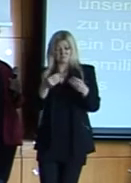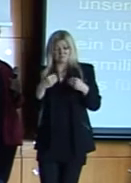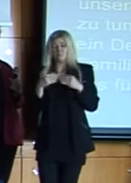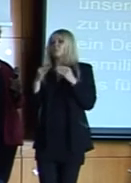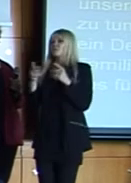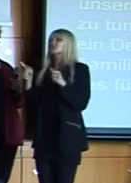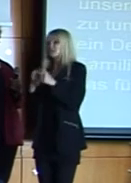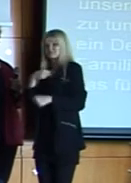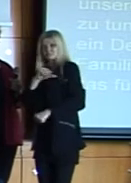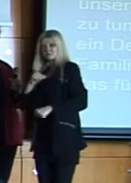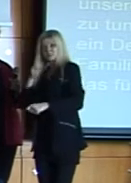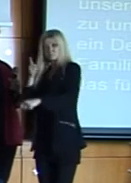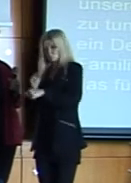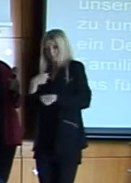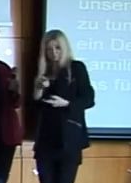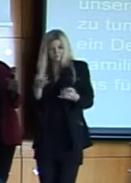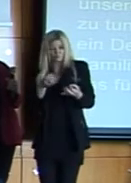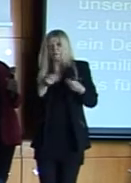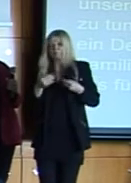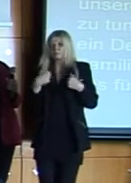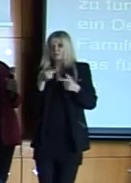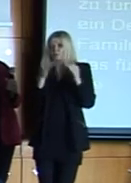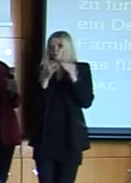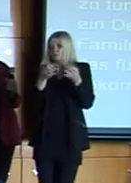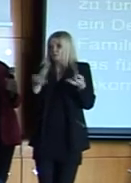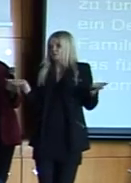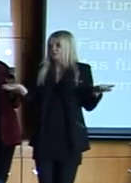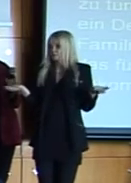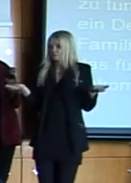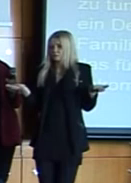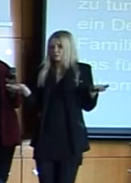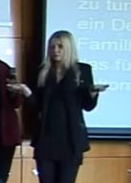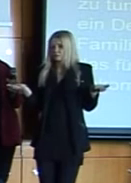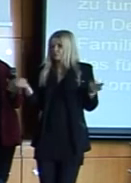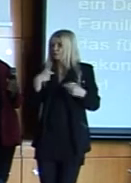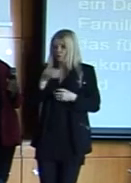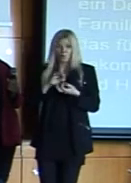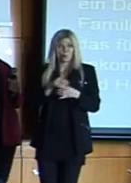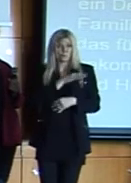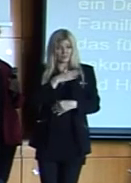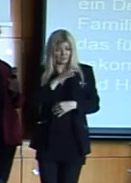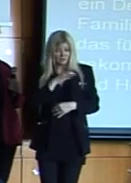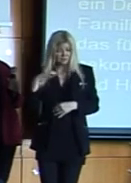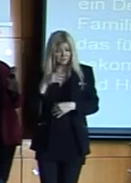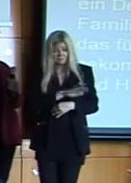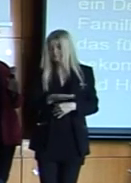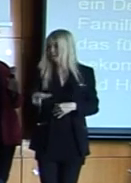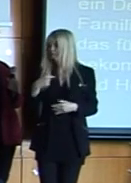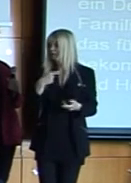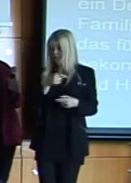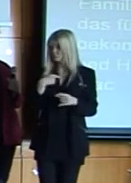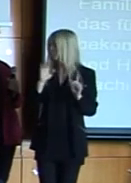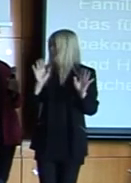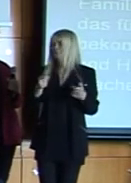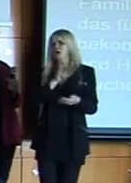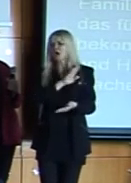ich kaputt bin, schlicht und einfach. Ja? Oder pflegende Kinder. Nehme ich Kindern einfach sang- und klanglos ihre Kindheit weg